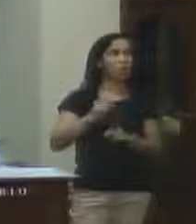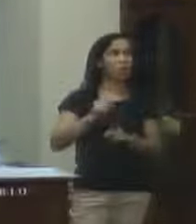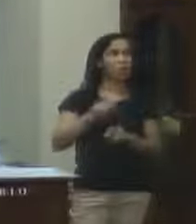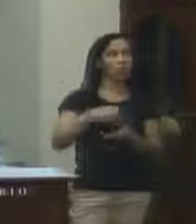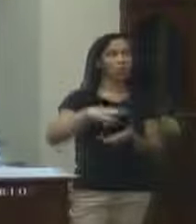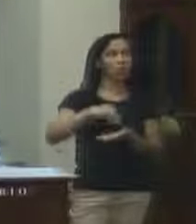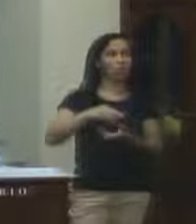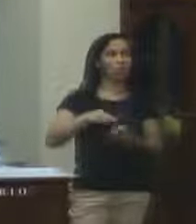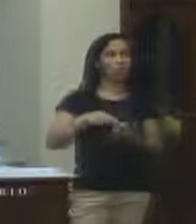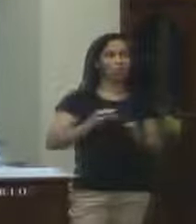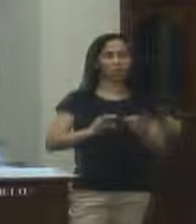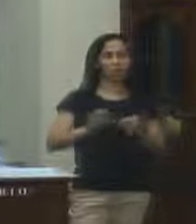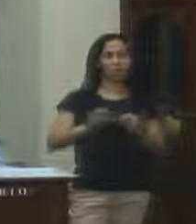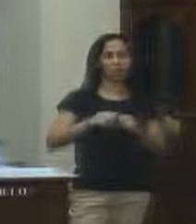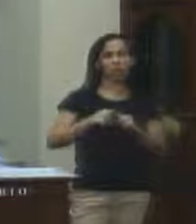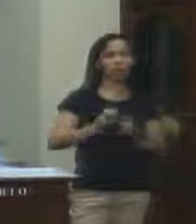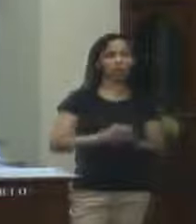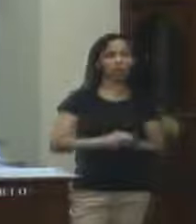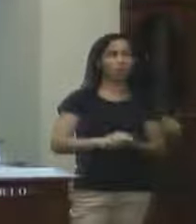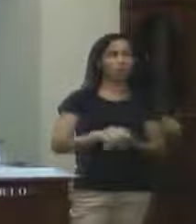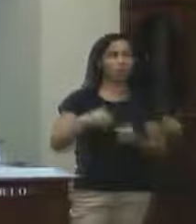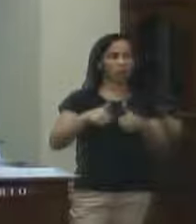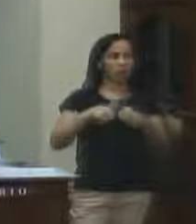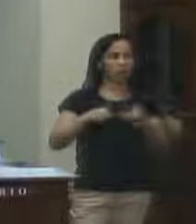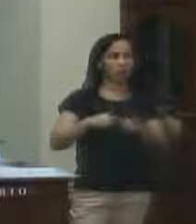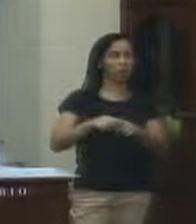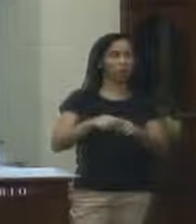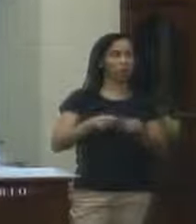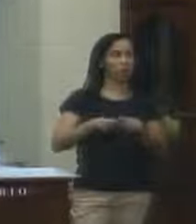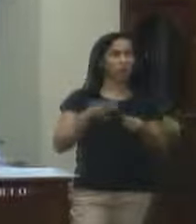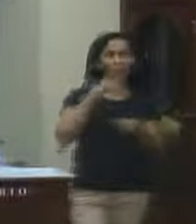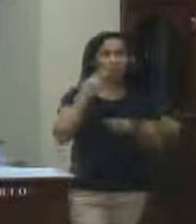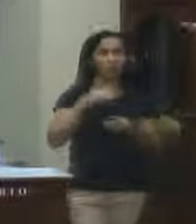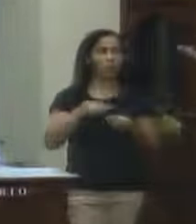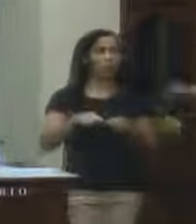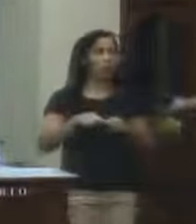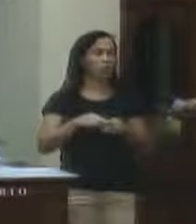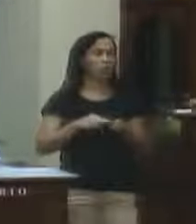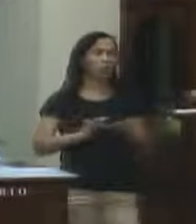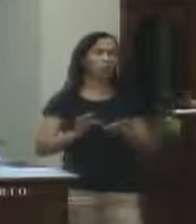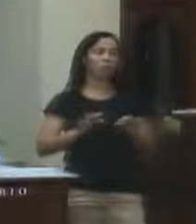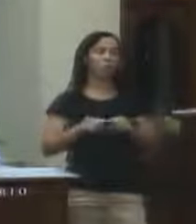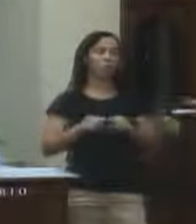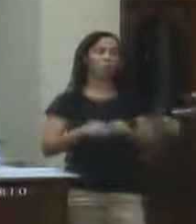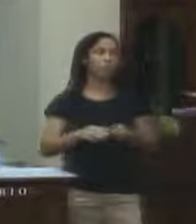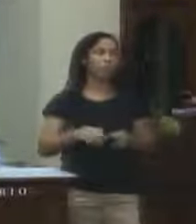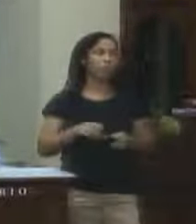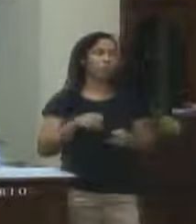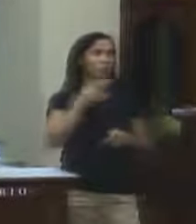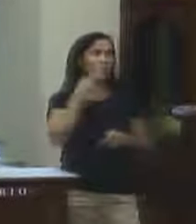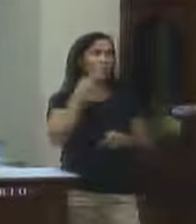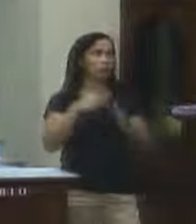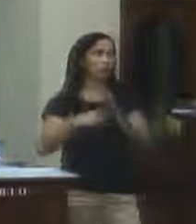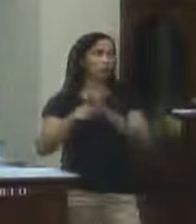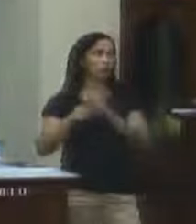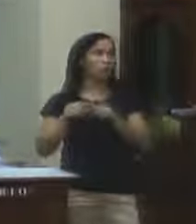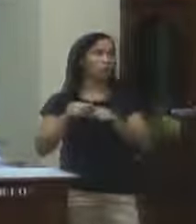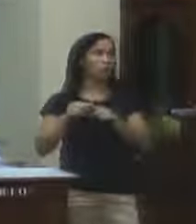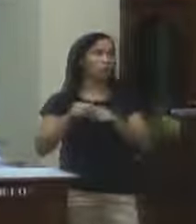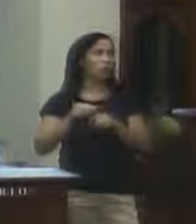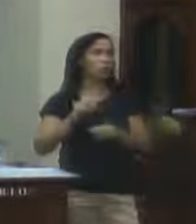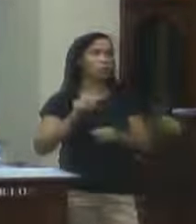deram. Eu queria saber, antes para poder vir para cá, e falar, olha, foi esse processo aqui que originou esse decreto, e